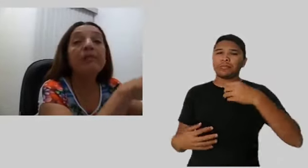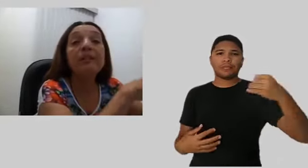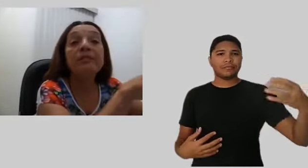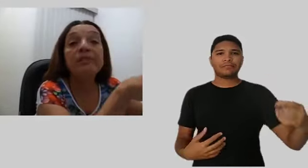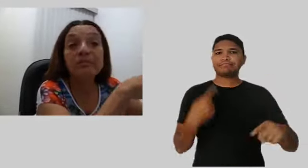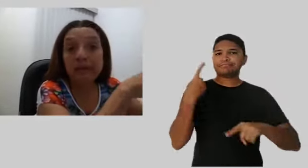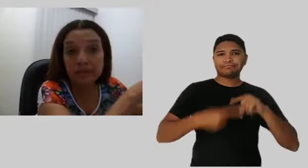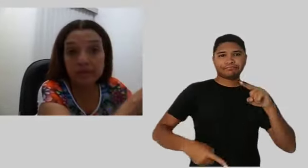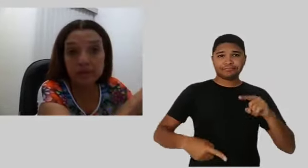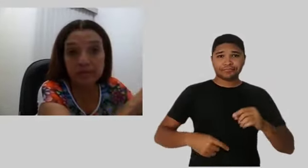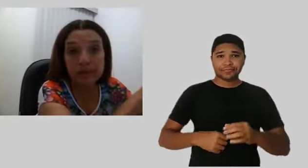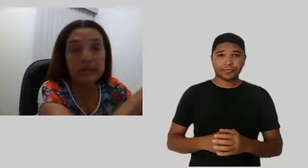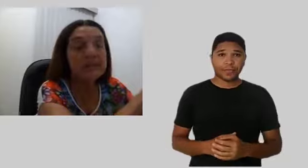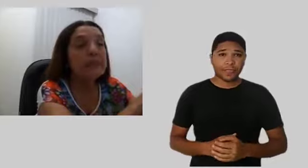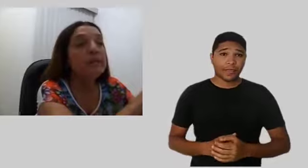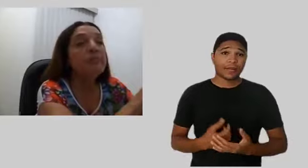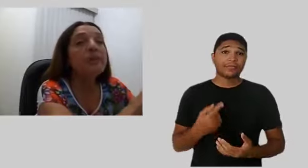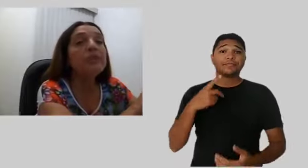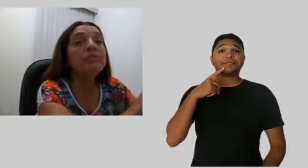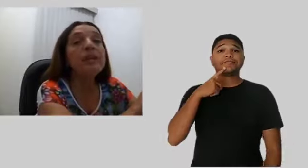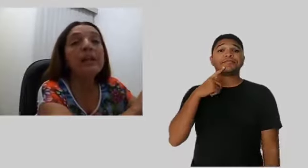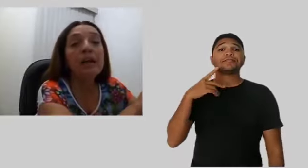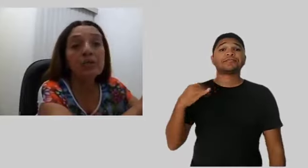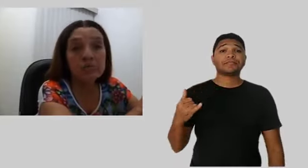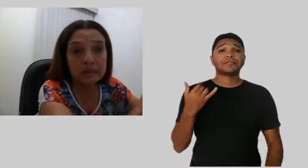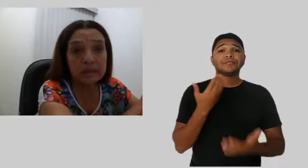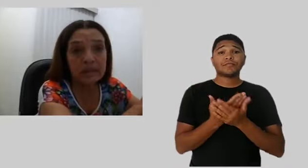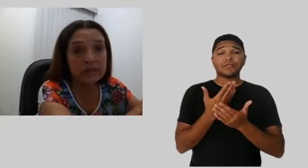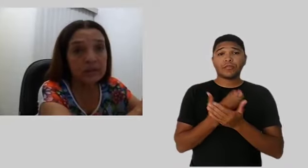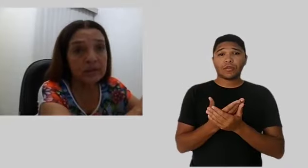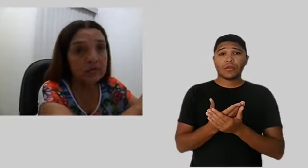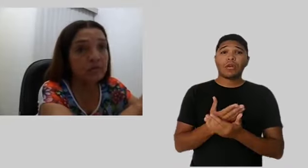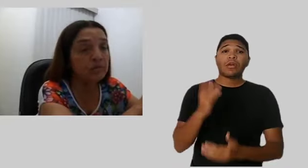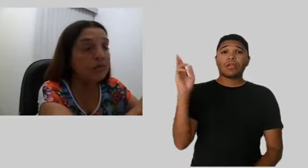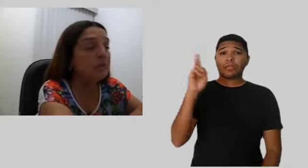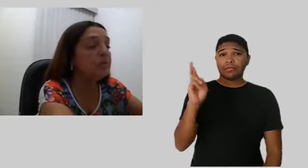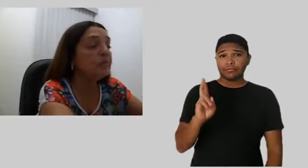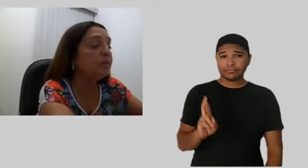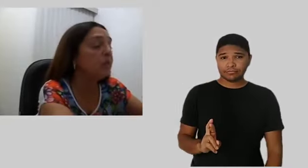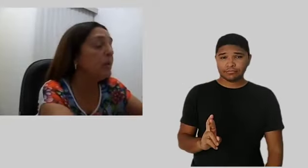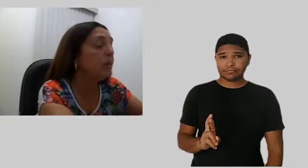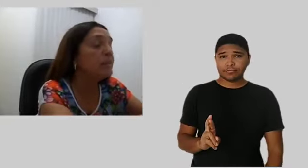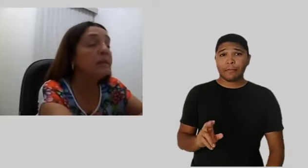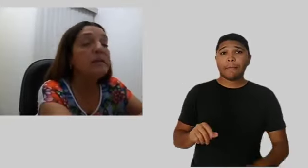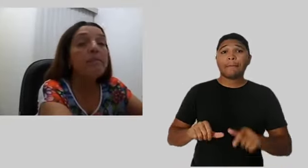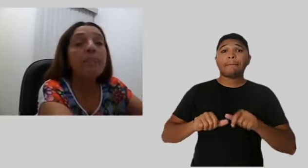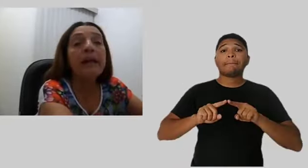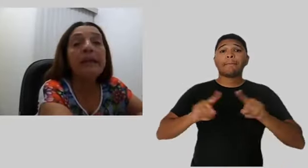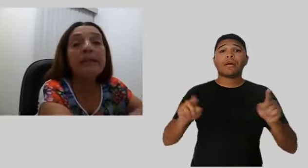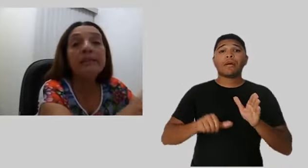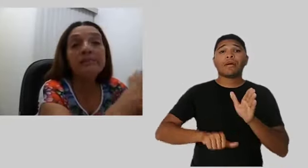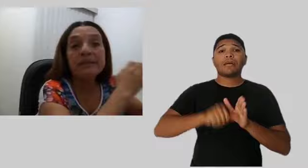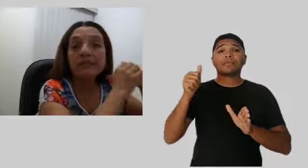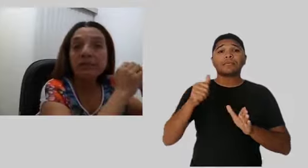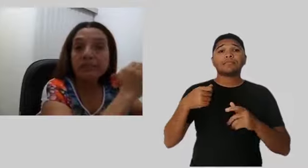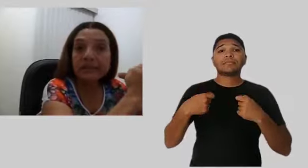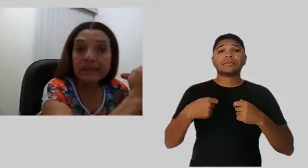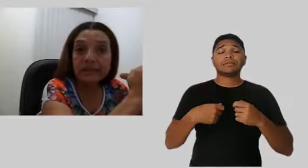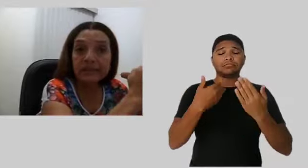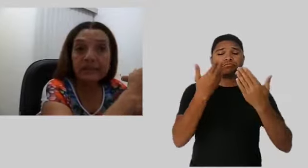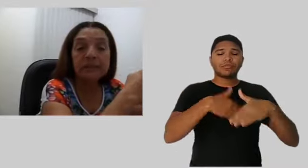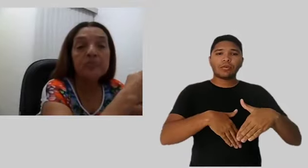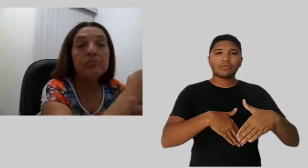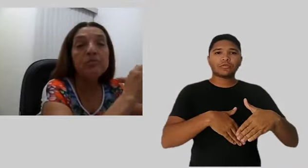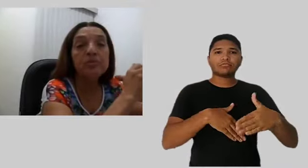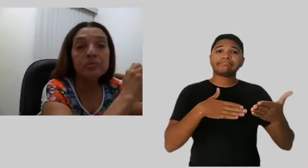não circulava livremente pelo país. Para estudar na Rússia, que é onde ele estudou, fez 2 faculdades, ele tinha que passar por